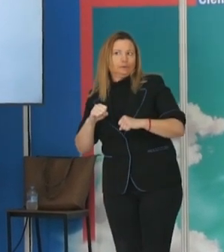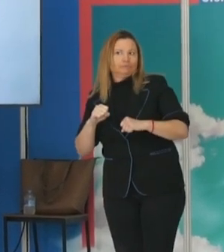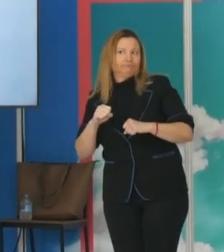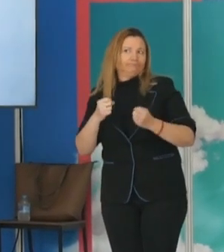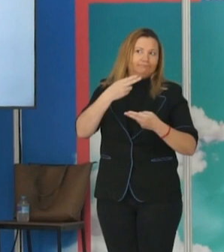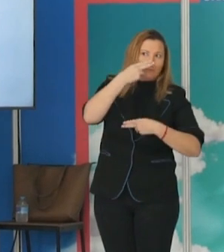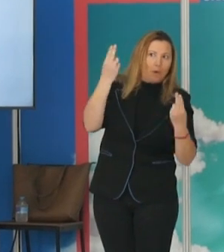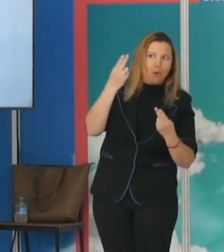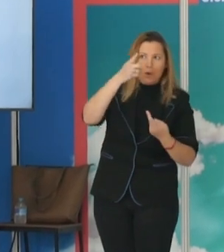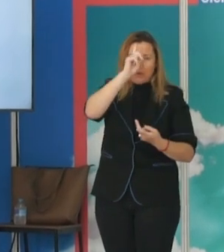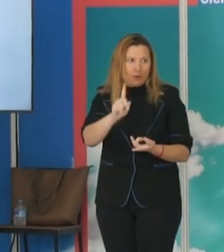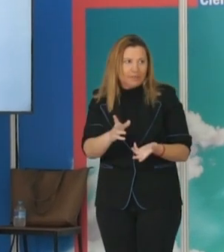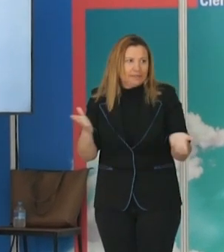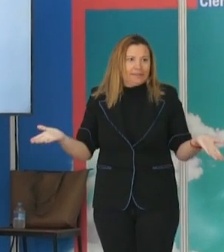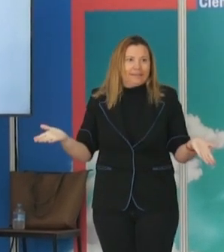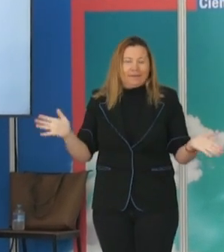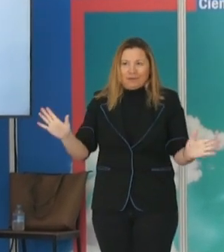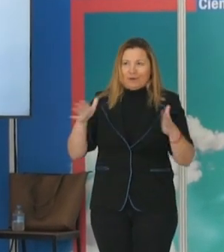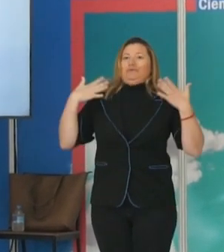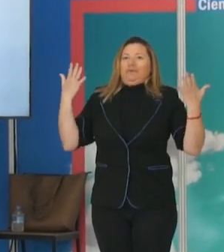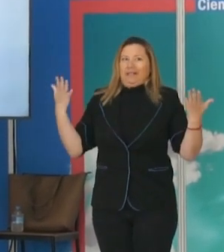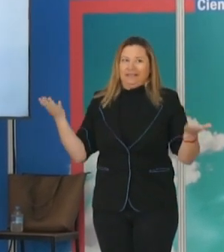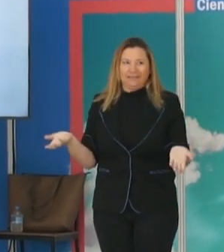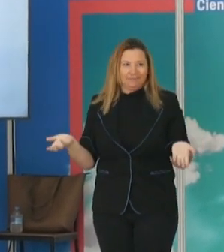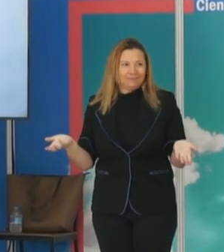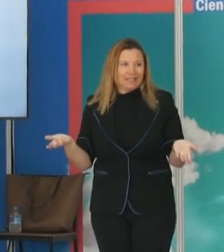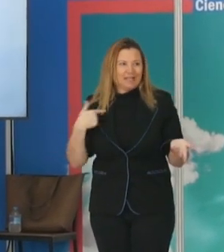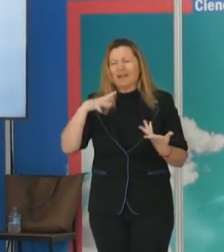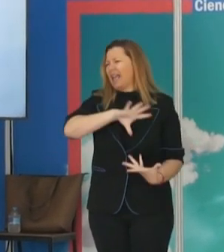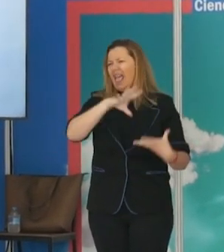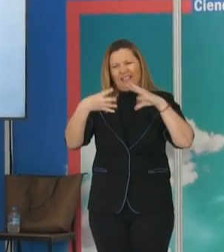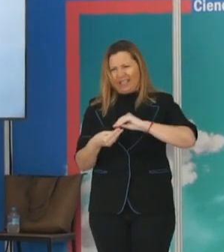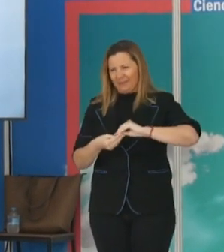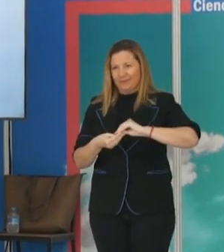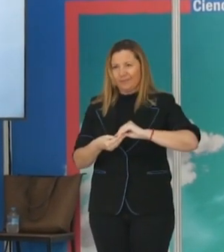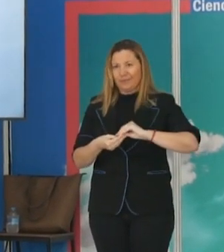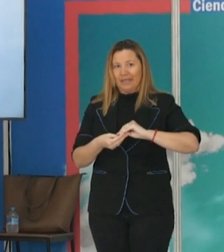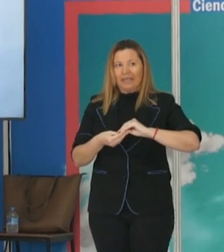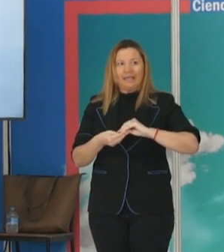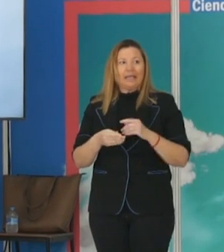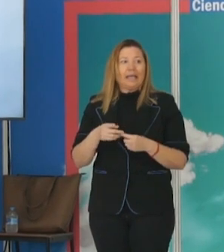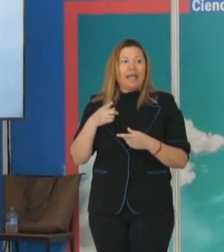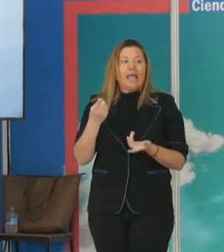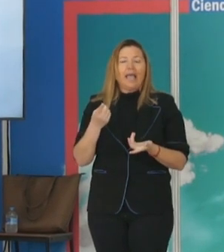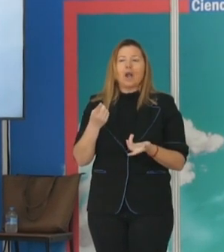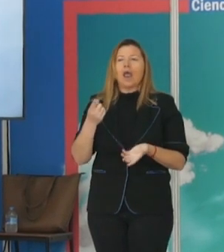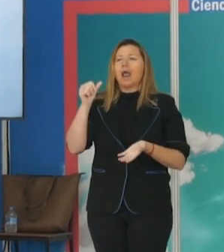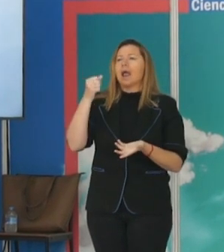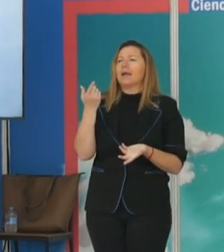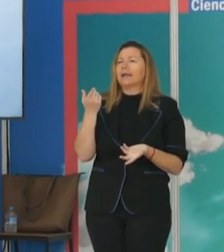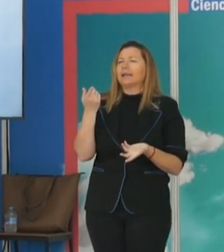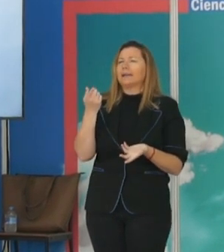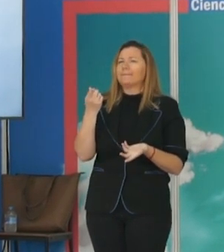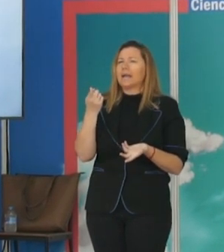ser el público, así es que va a ser un remix para todo. Va a estar, yo creo que va a estar adaptado a todo. ¿Cuál va a ser el eje de la charla? Pues el eje de la charla va a ser